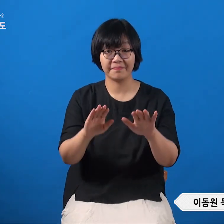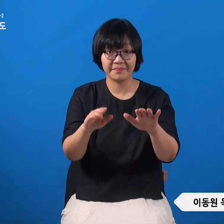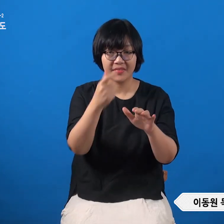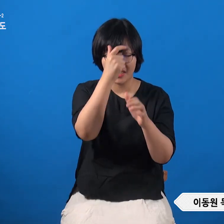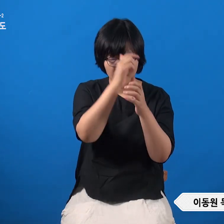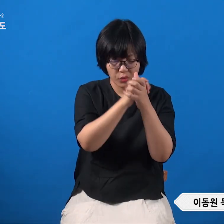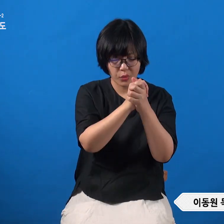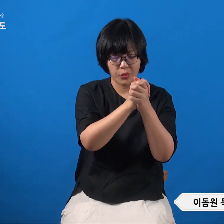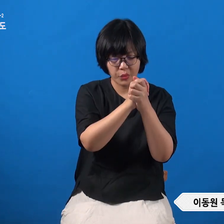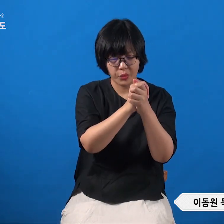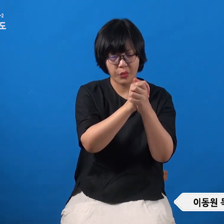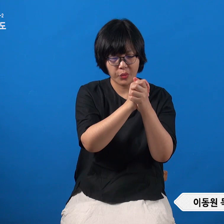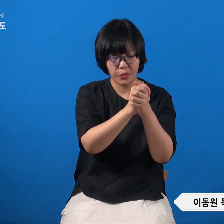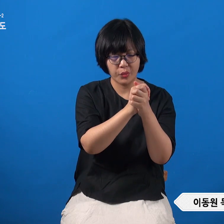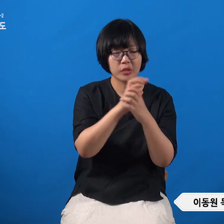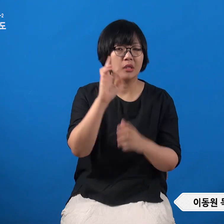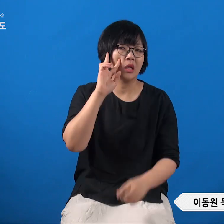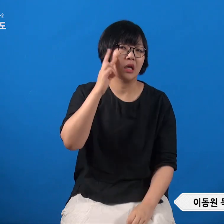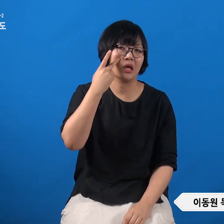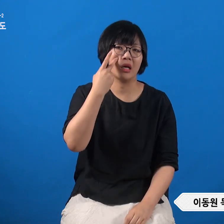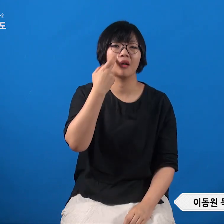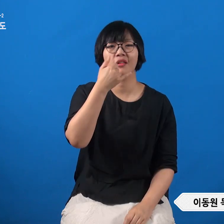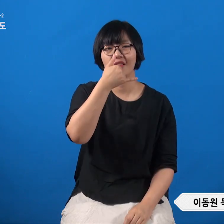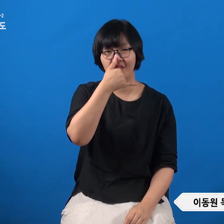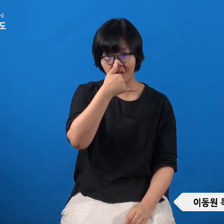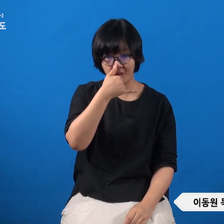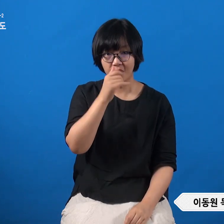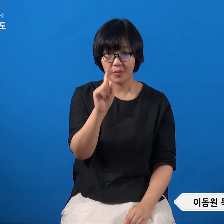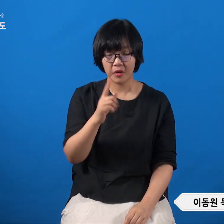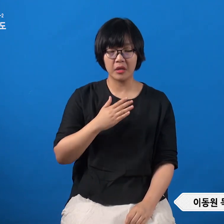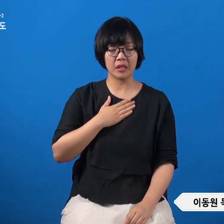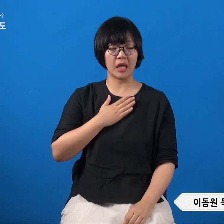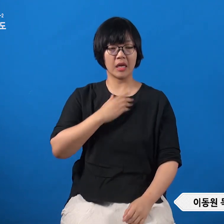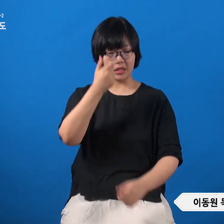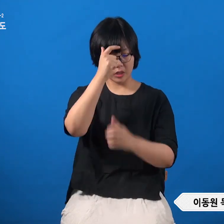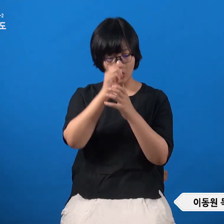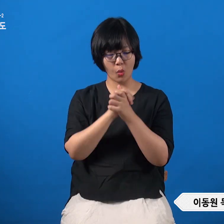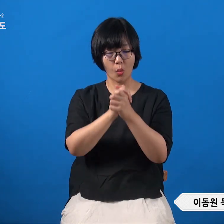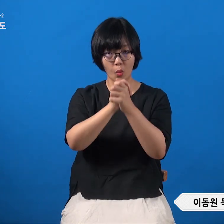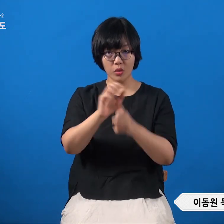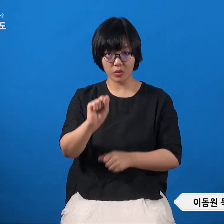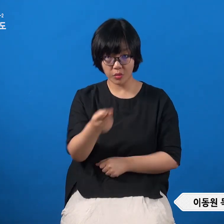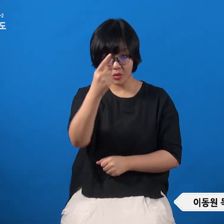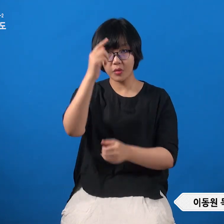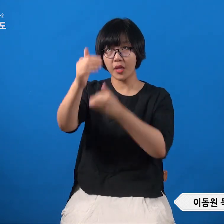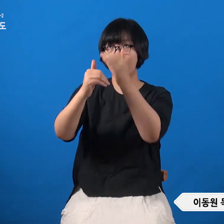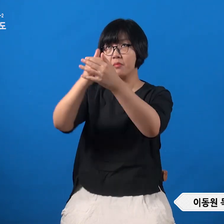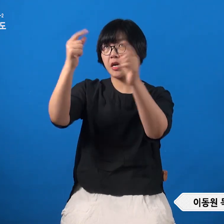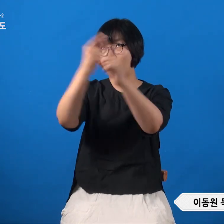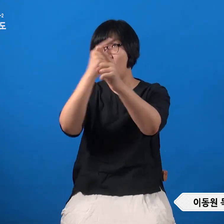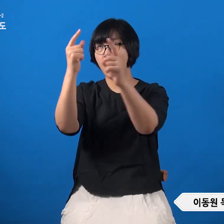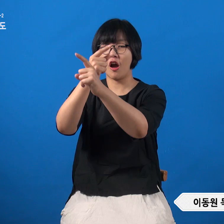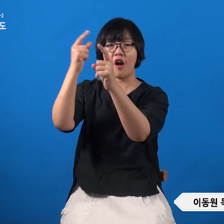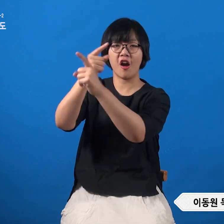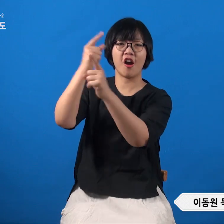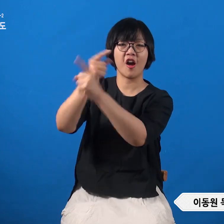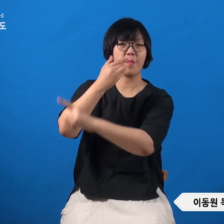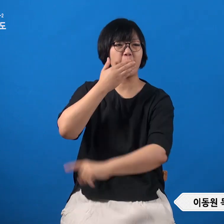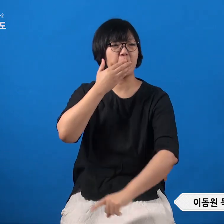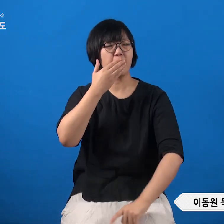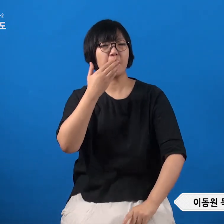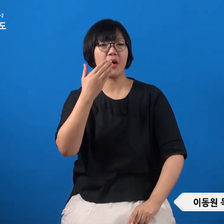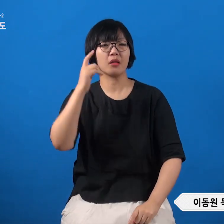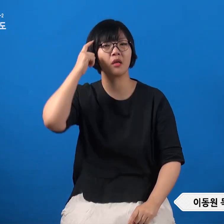갖는 잘못된 가정 중에 하나는 우리가 기도함으로 하나님을 바꿀 수 있다는 생각입니다.